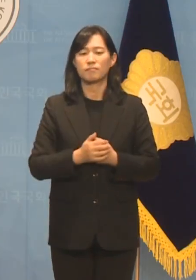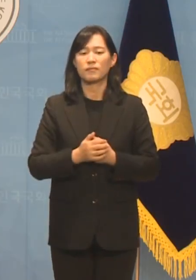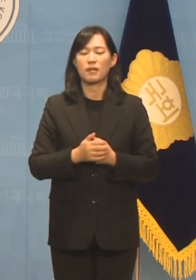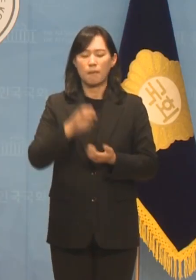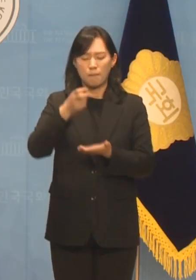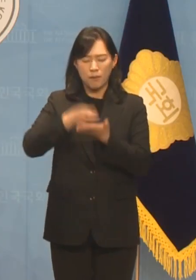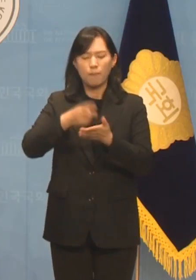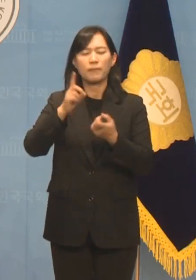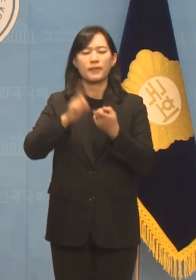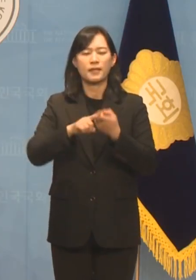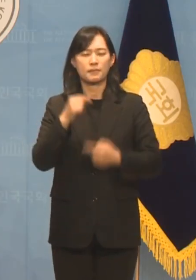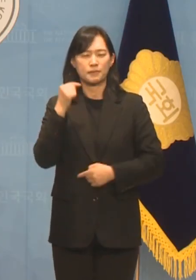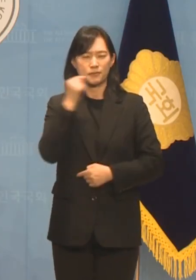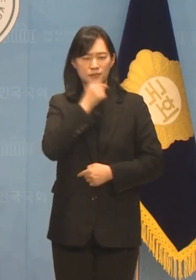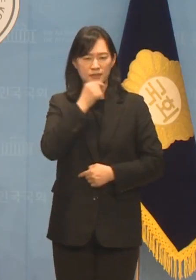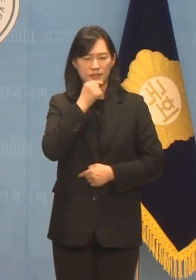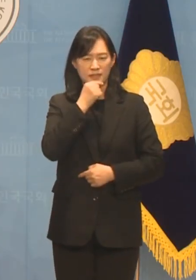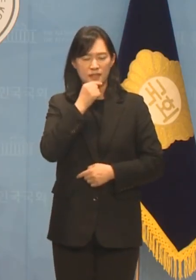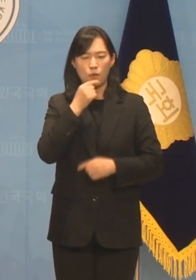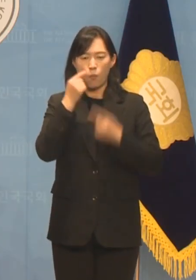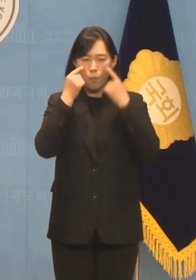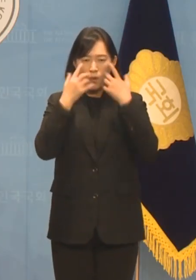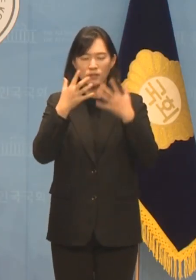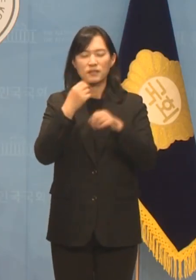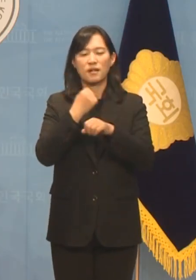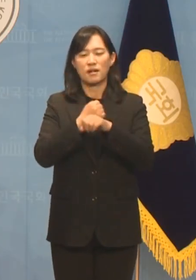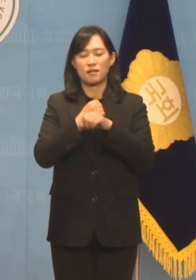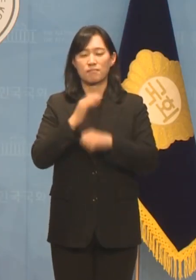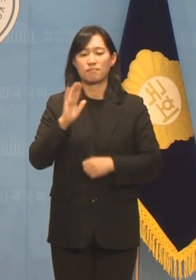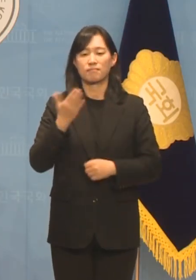정도대로 철저히 규명해야 합니다.